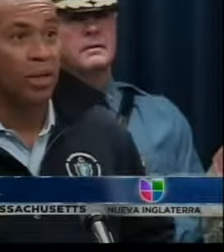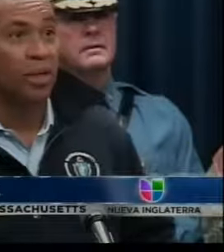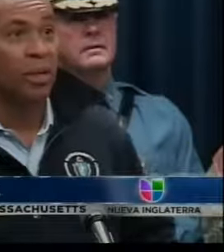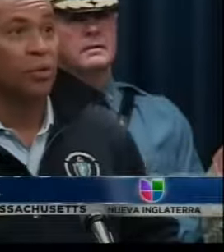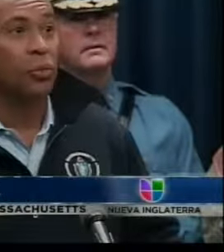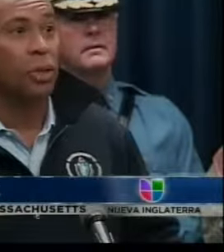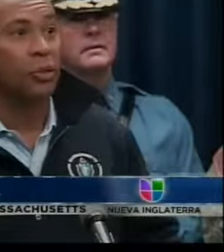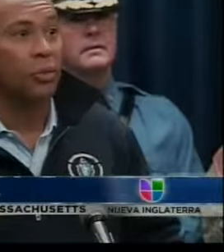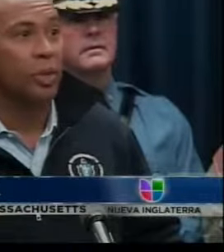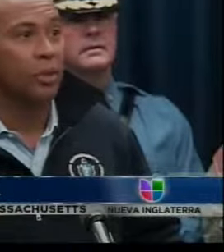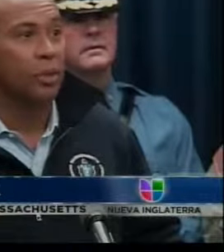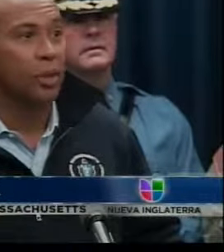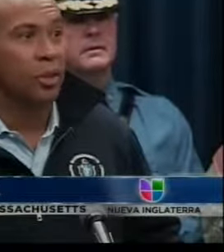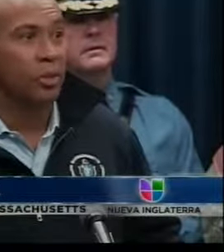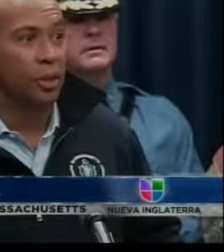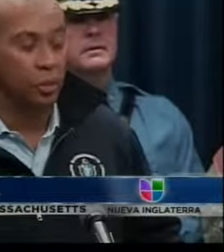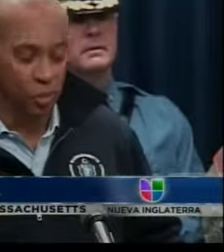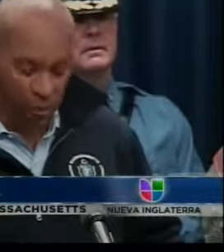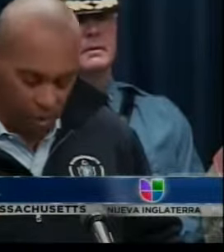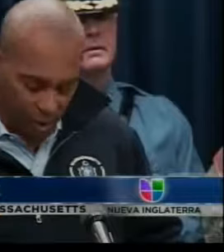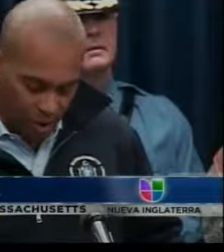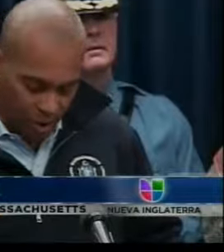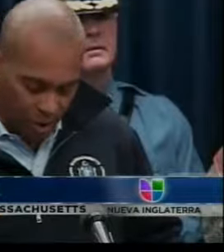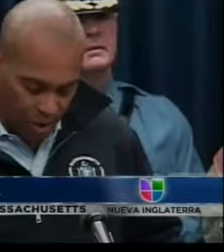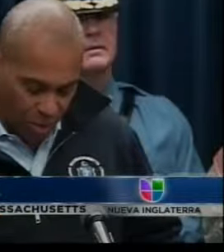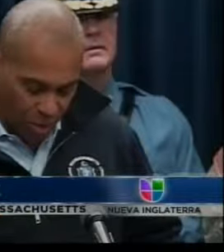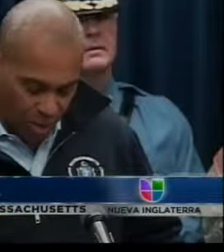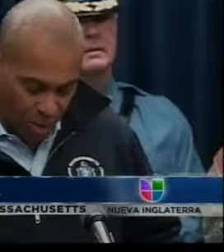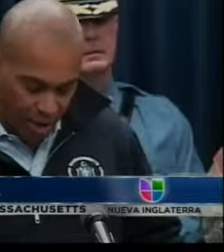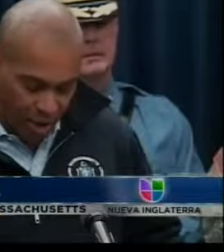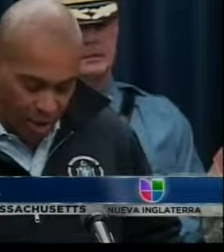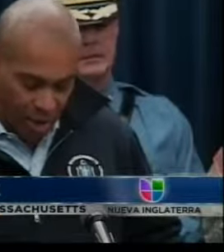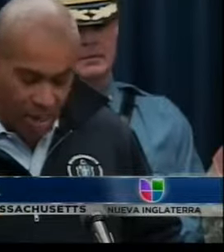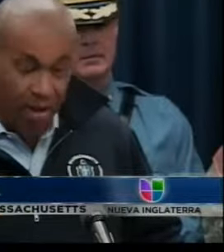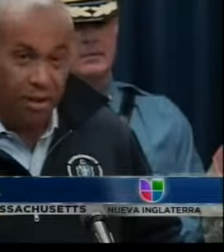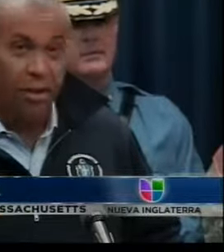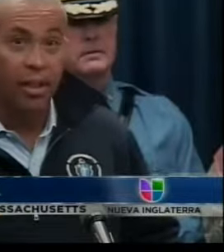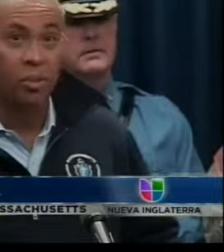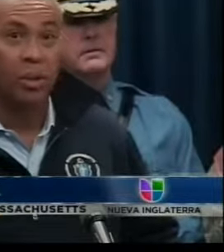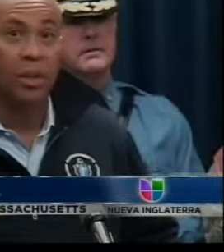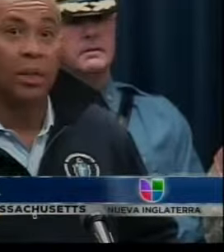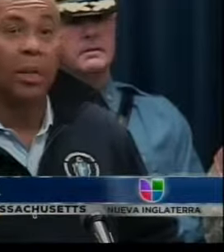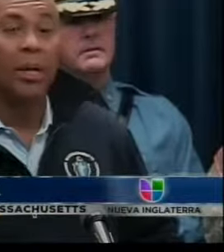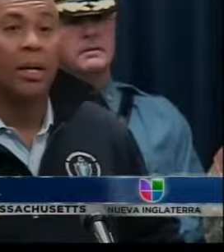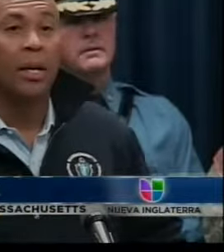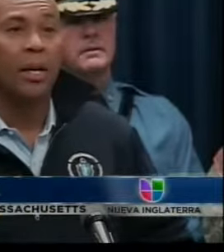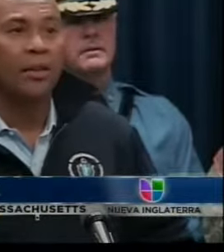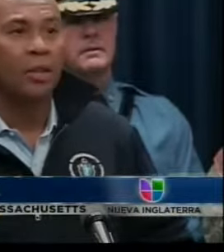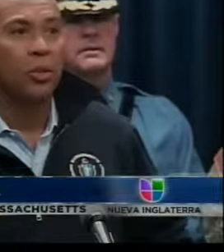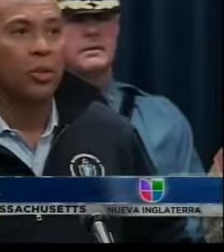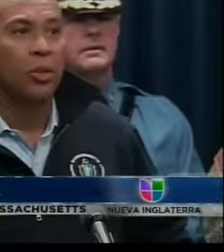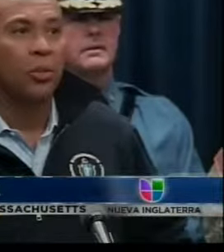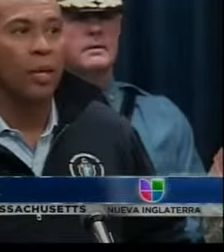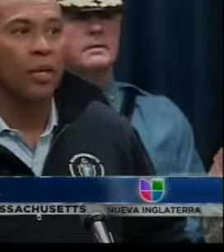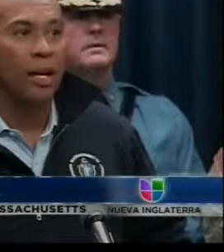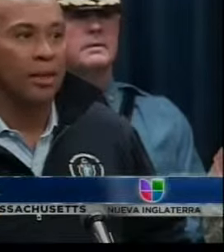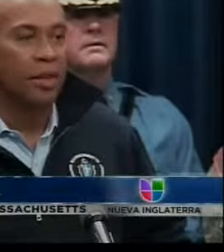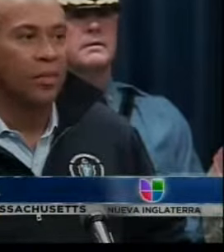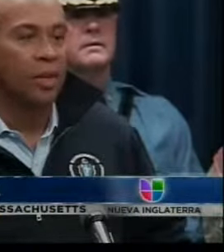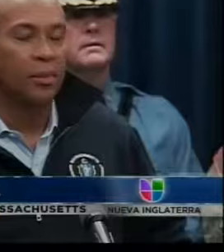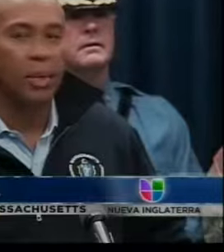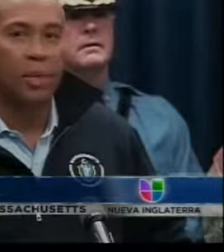afectados yo solicité una declaración de desastre ante el presidente para la atención inmediata de Los afectados tenemos